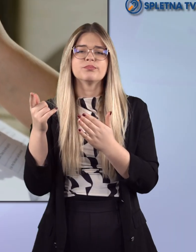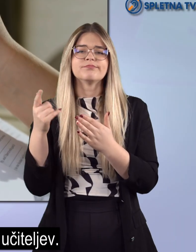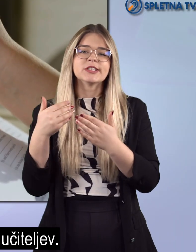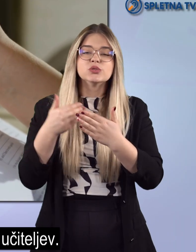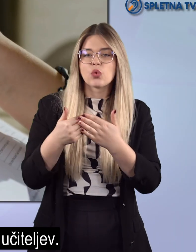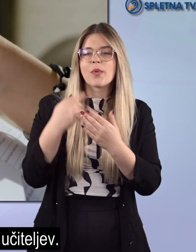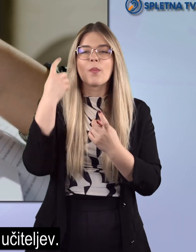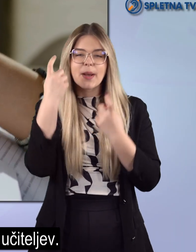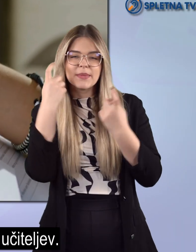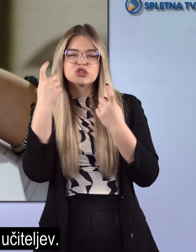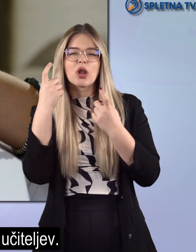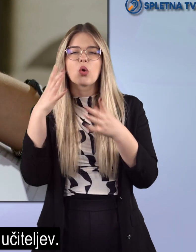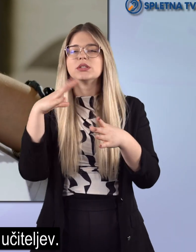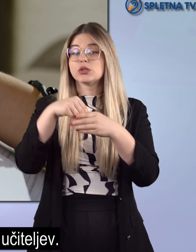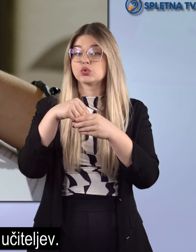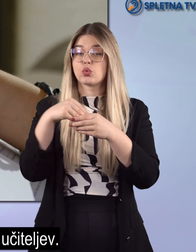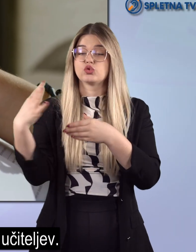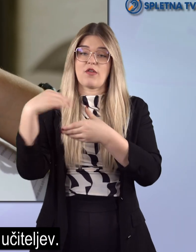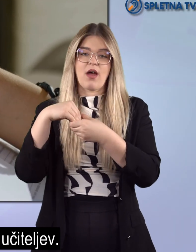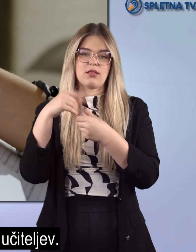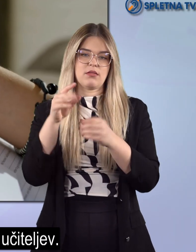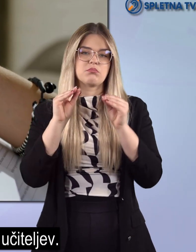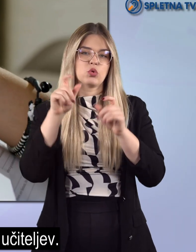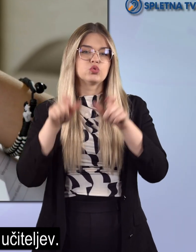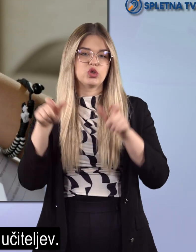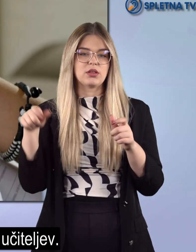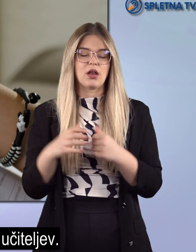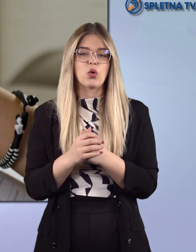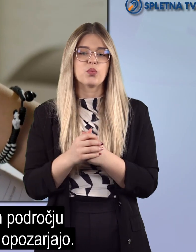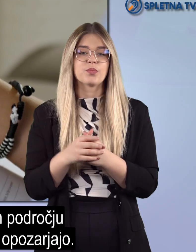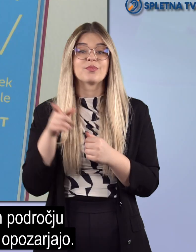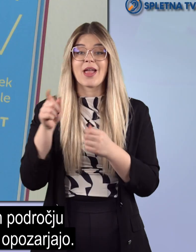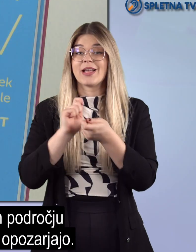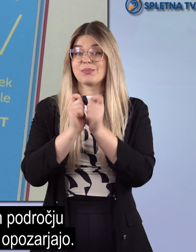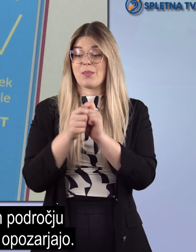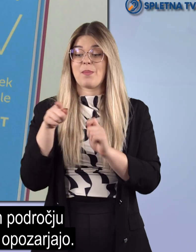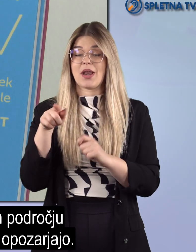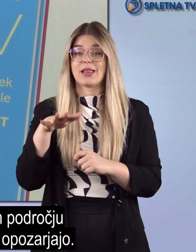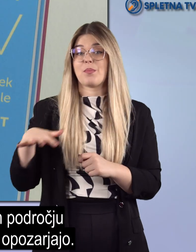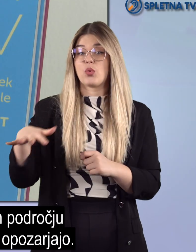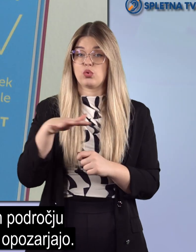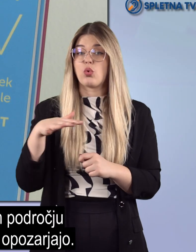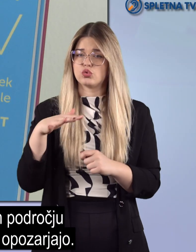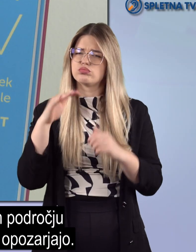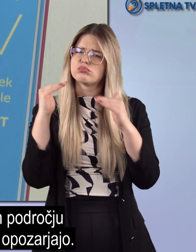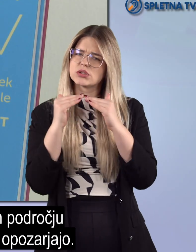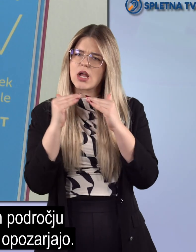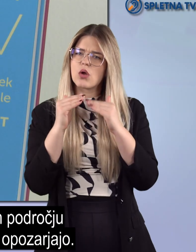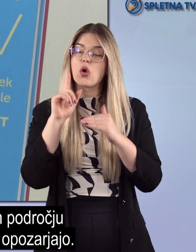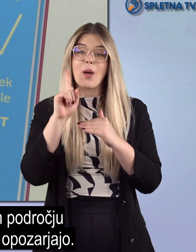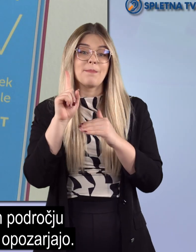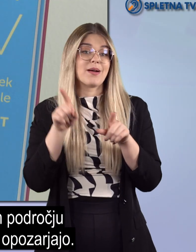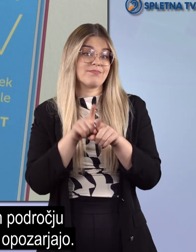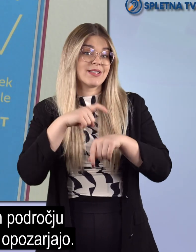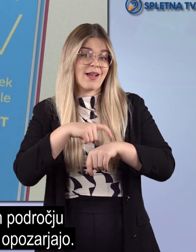in z vključevanjem učiteljev. Spremembe na tem področju pozdravljajo, a hkrati opozarjajo.